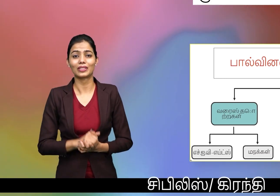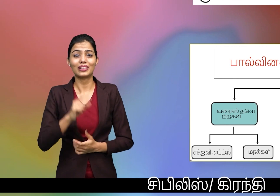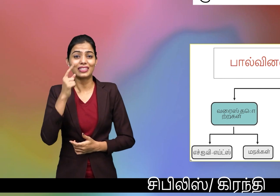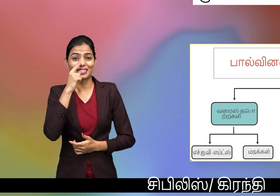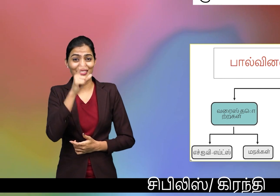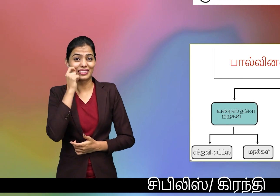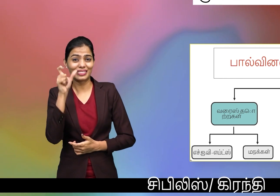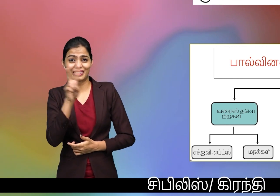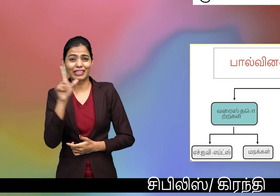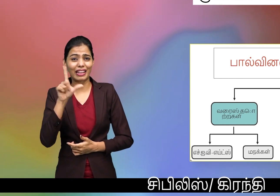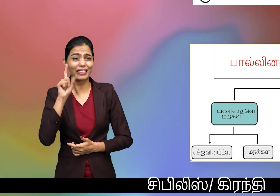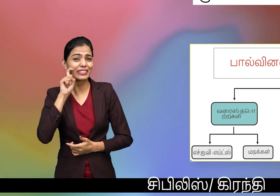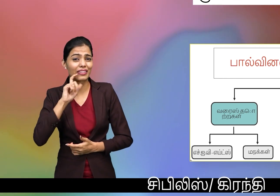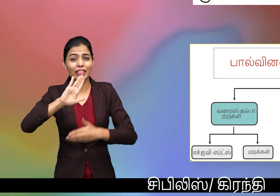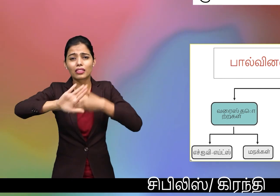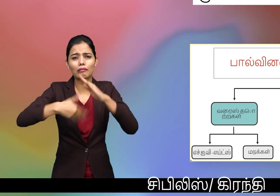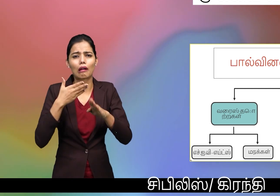சிப்லிஸ் அல்லது கிரந்தி.